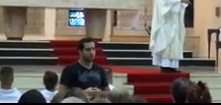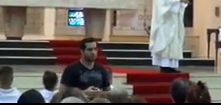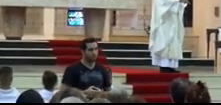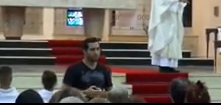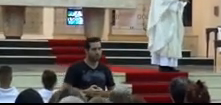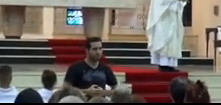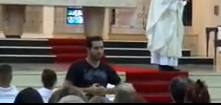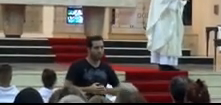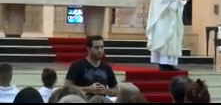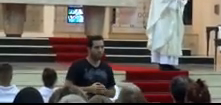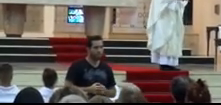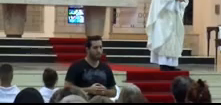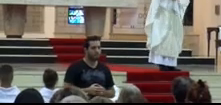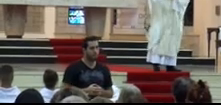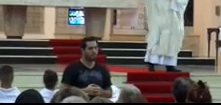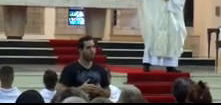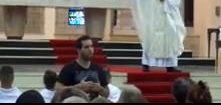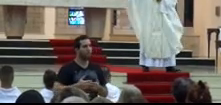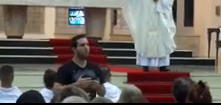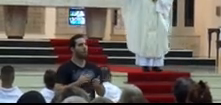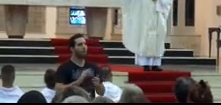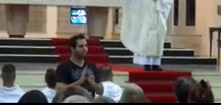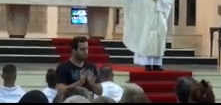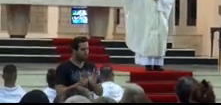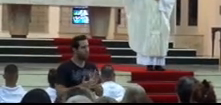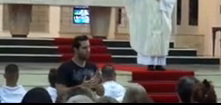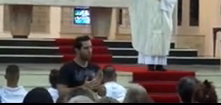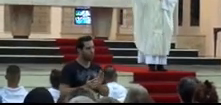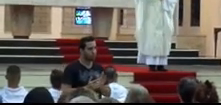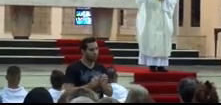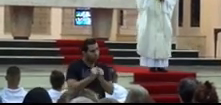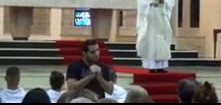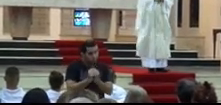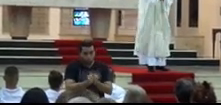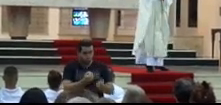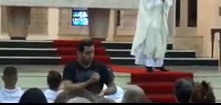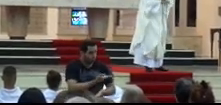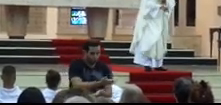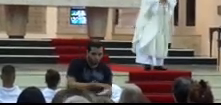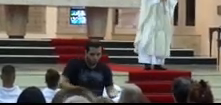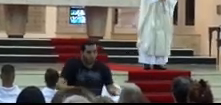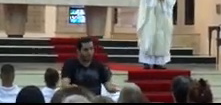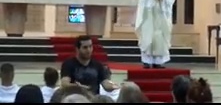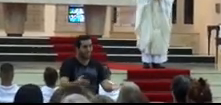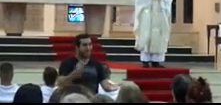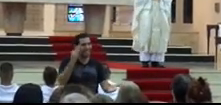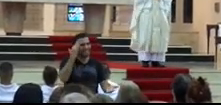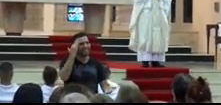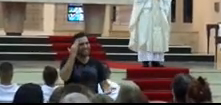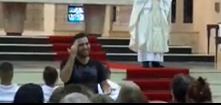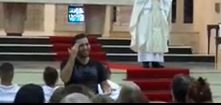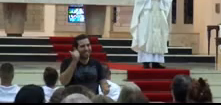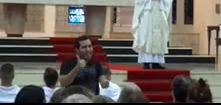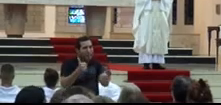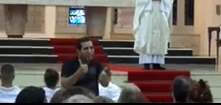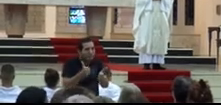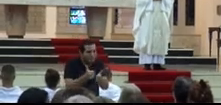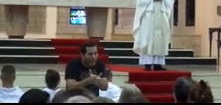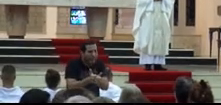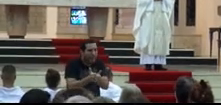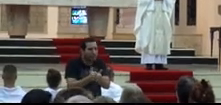chegou. E hoje diz, Jesus sabia que tinha chegado a sua hora.